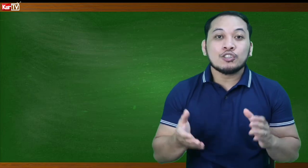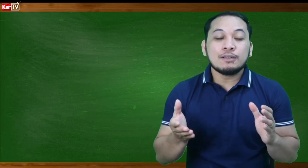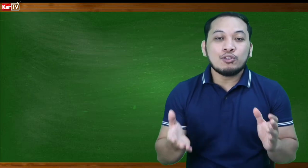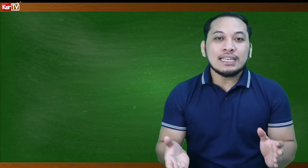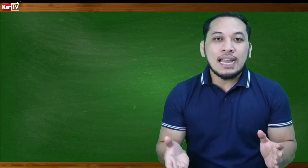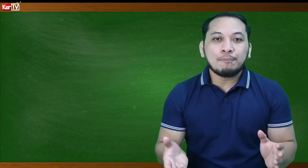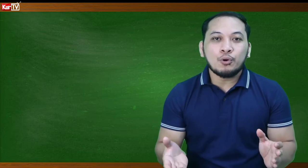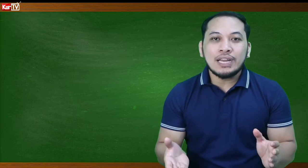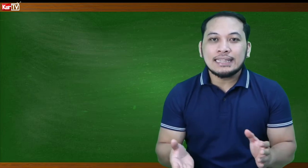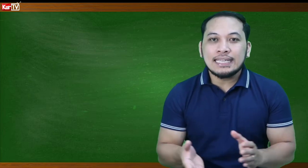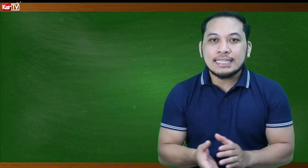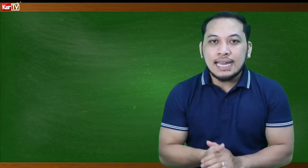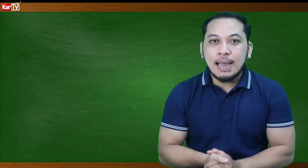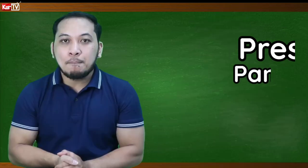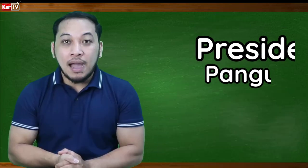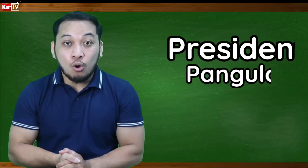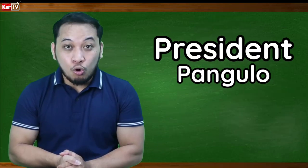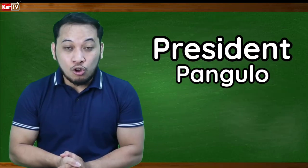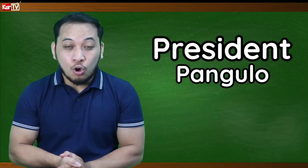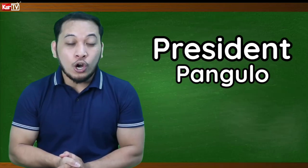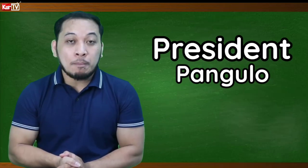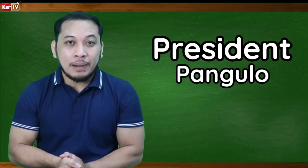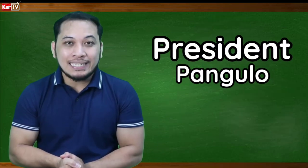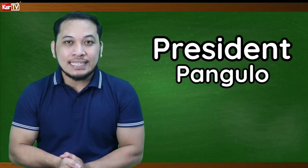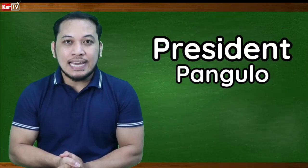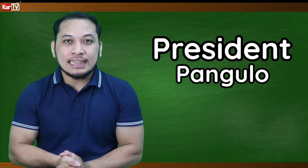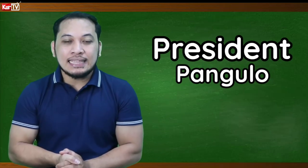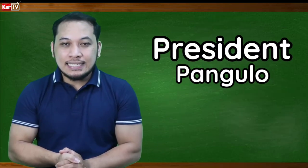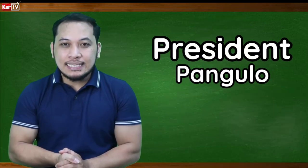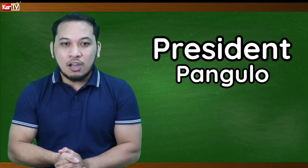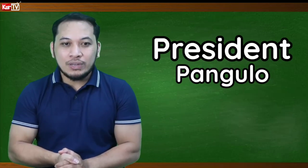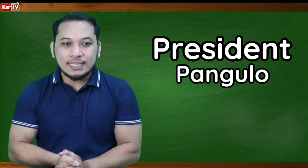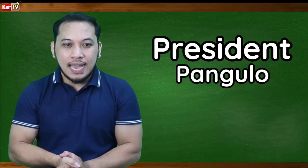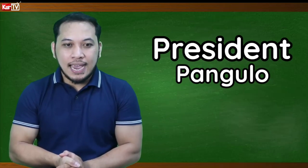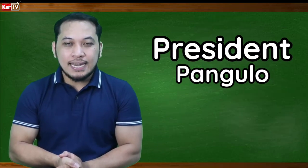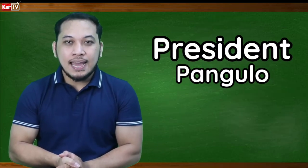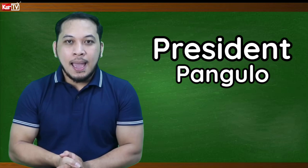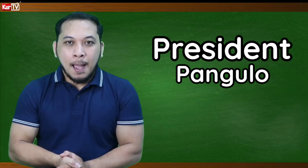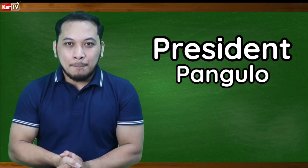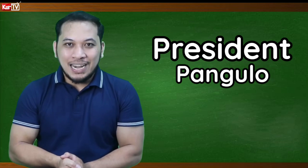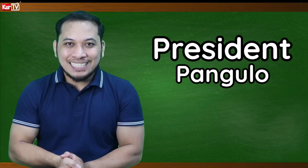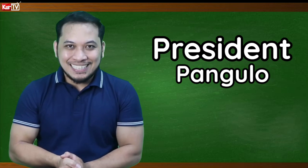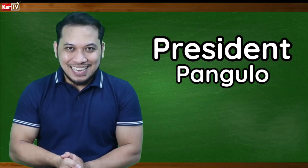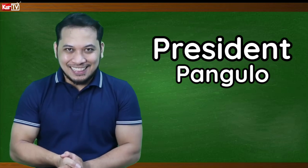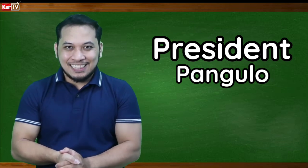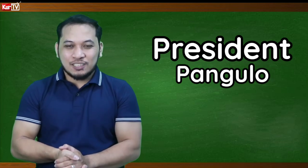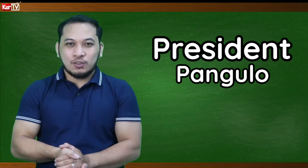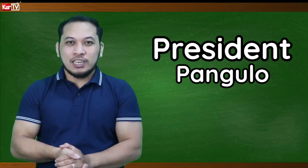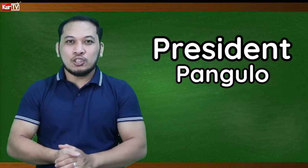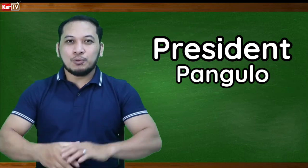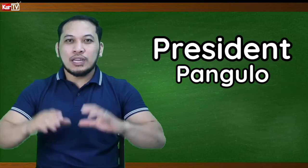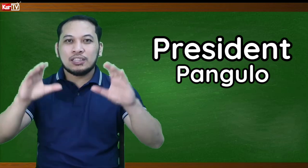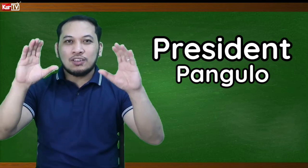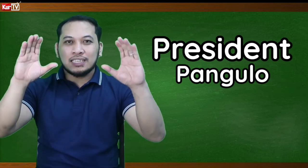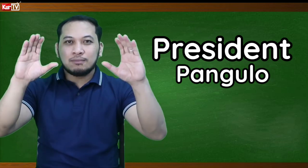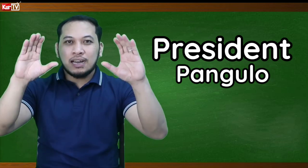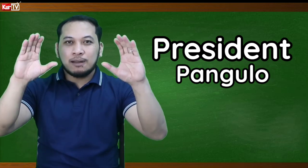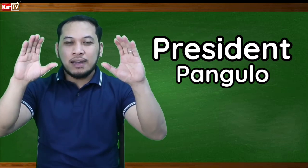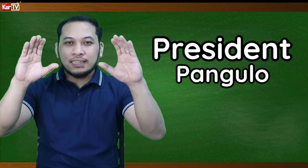So, simulan nga po natin sa Pangulo or President. This is how we sign President. So, ganito po natin ang ating mga kamay